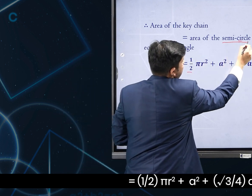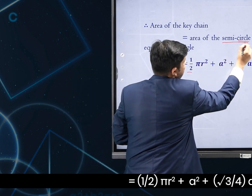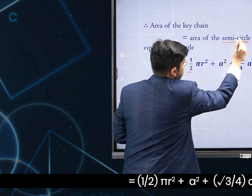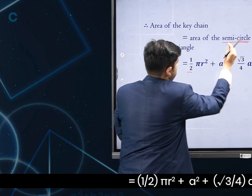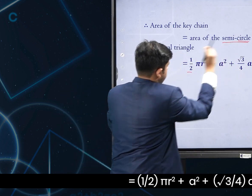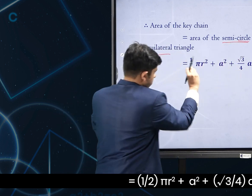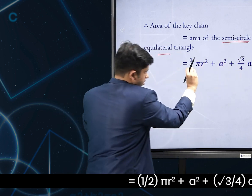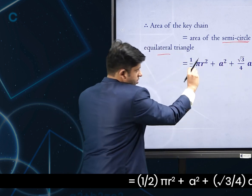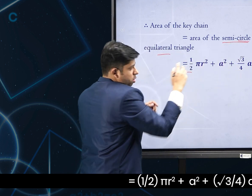√3/4a².